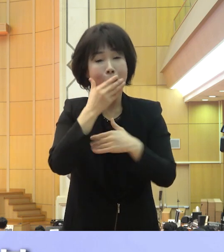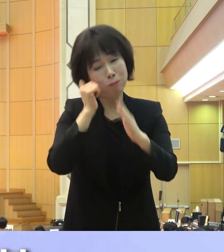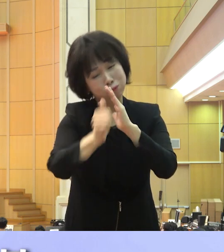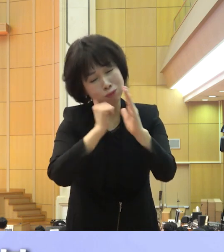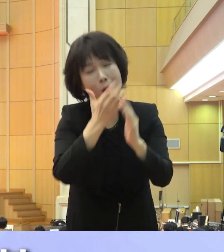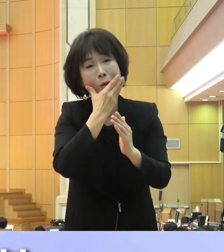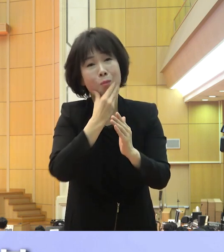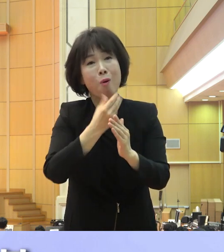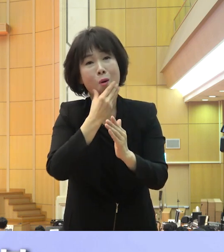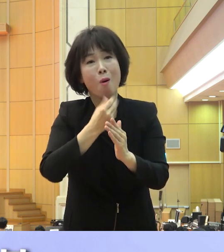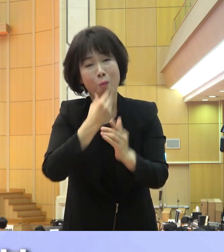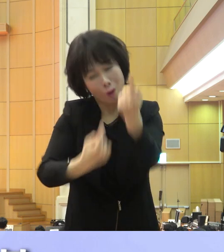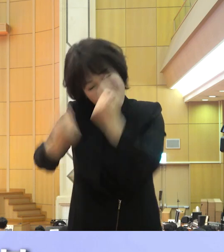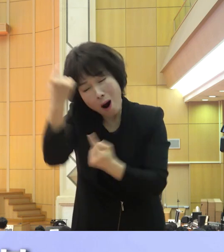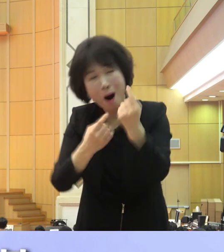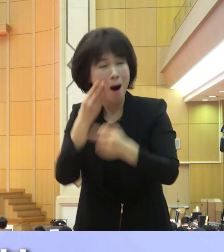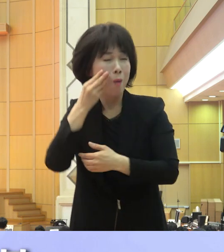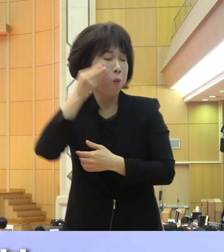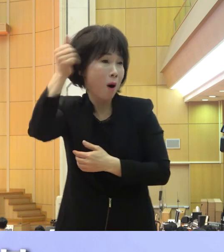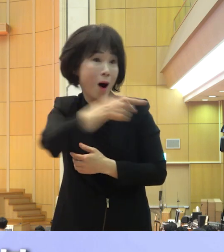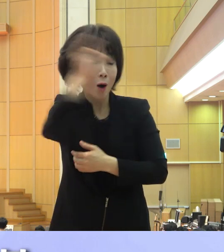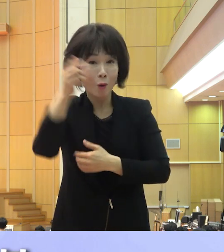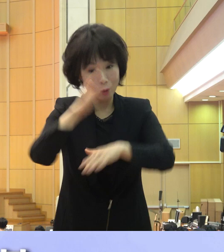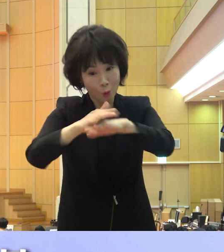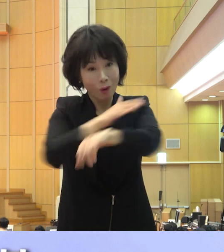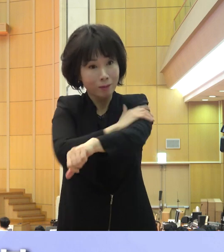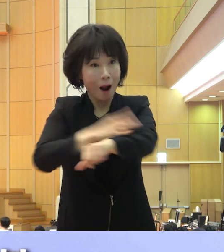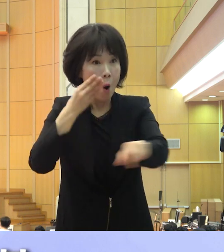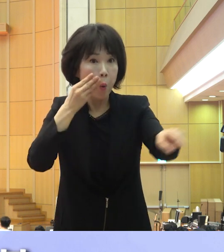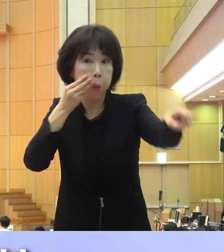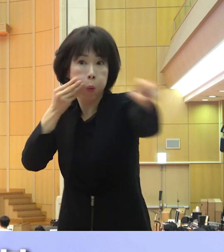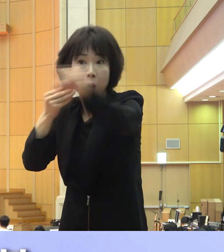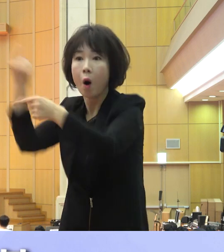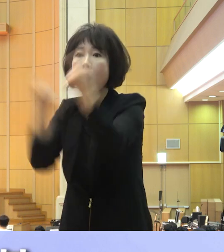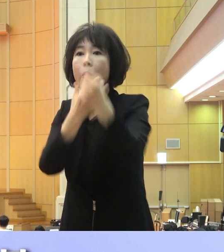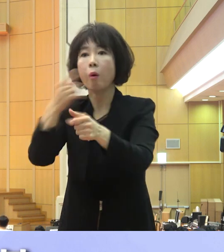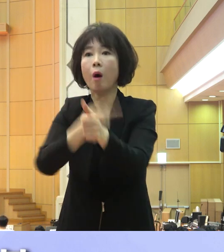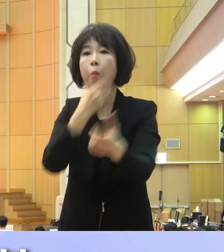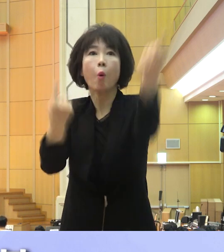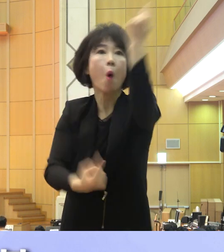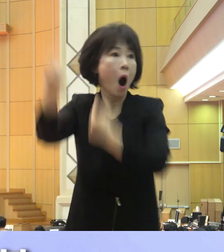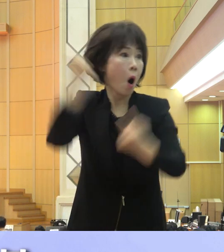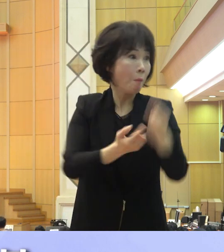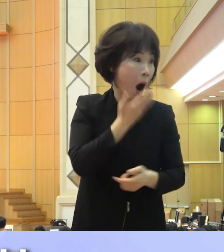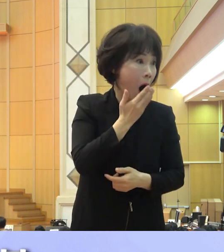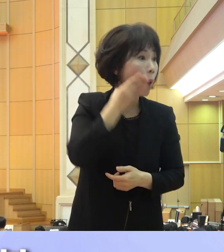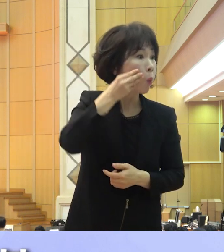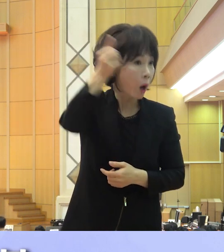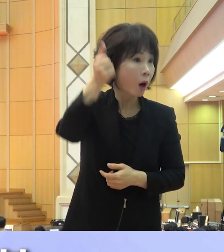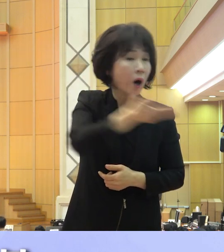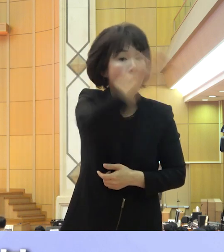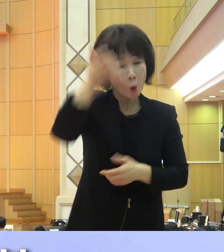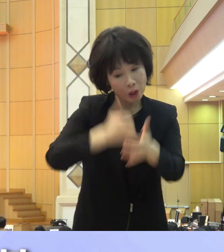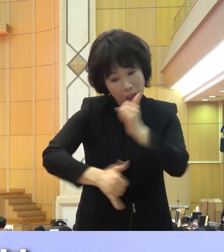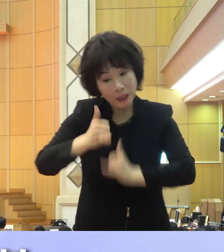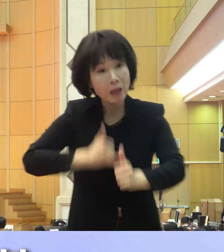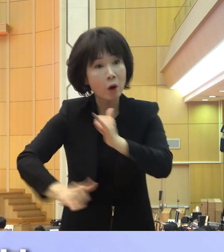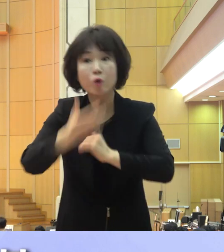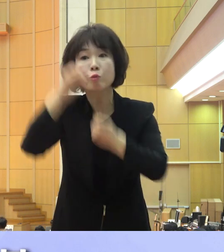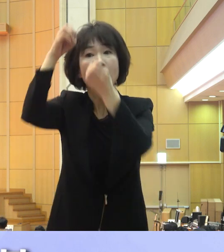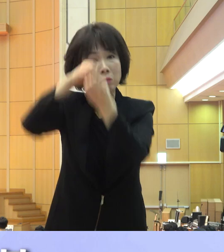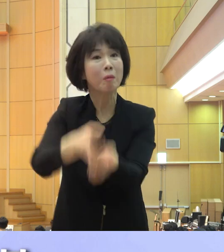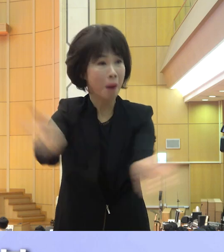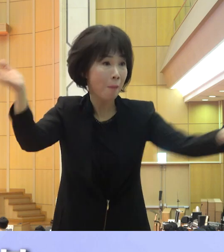복이요 들어와도 복이요 내 손으로 하는 것마다 복이 임하고 내 자식들도